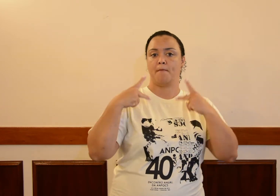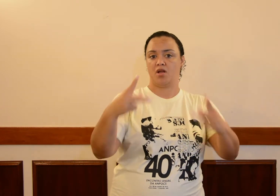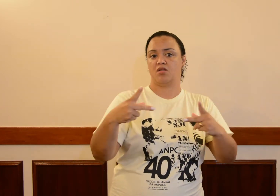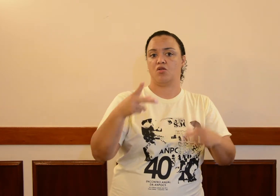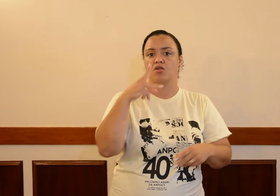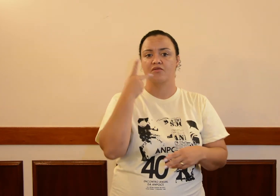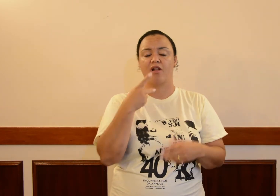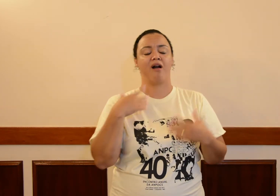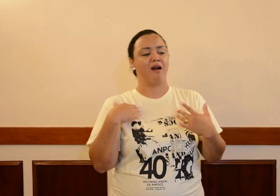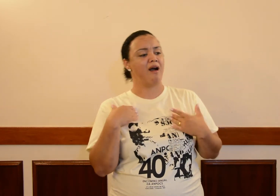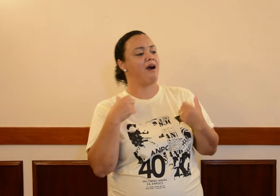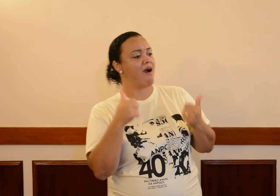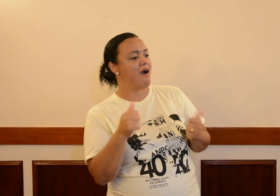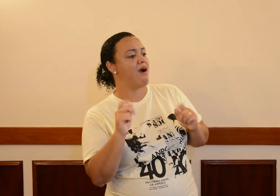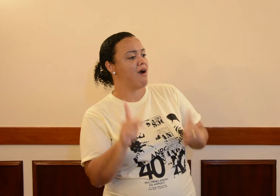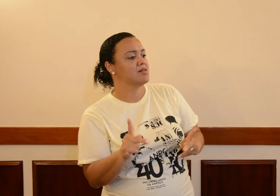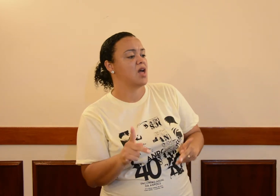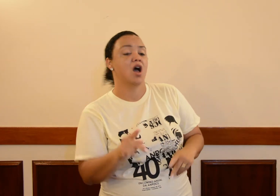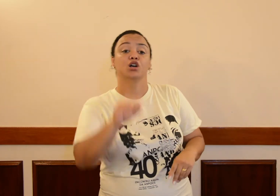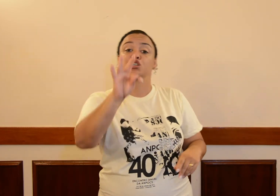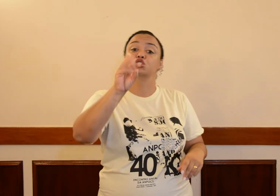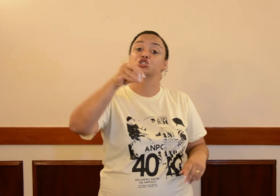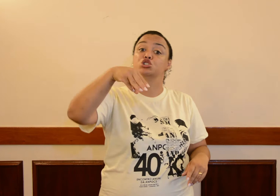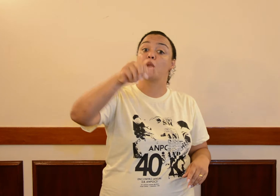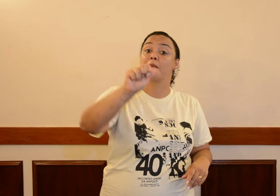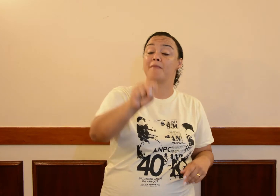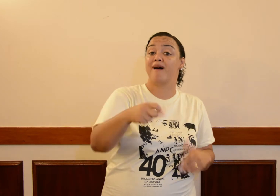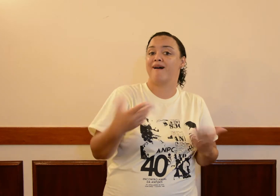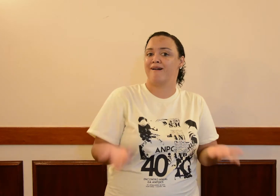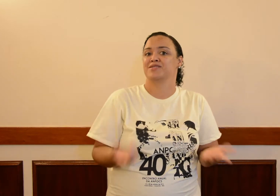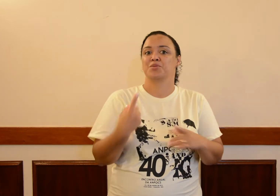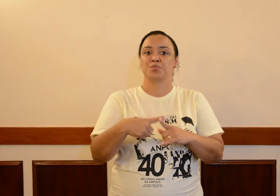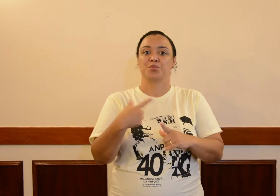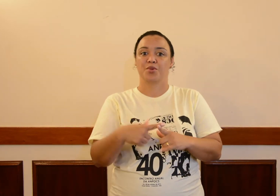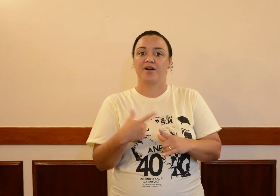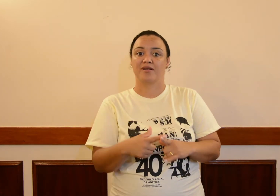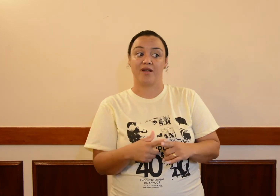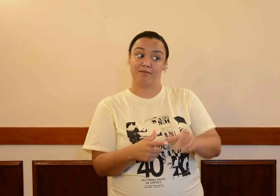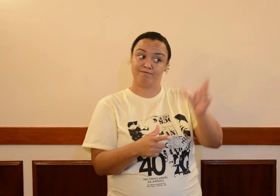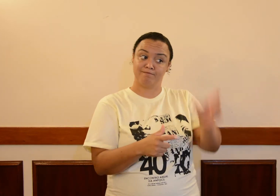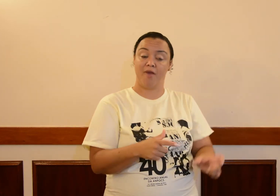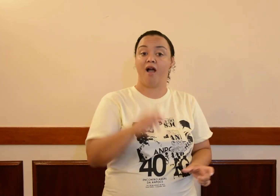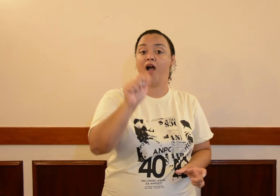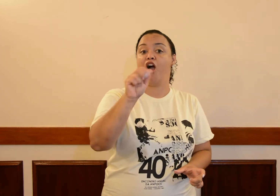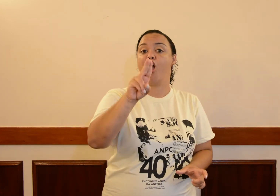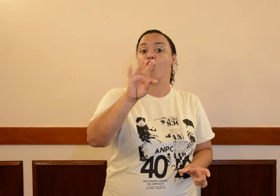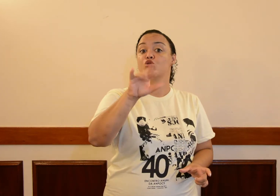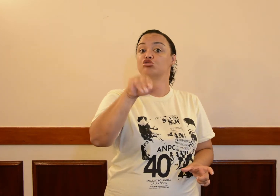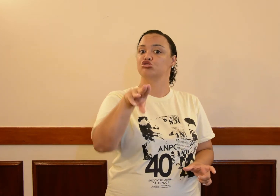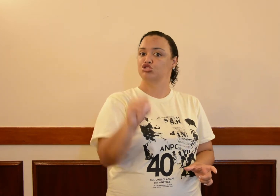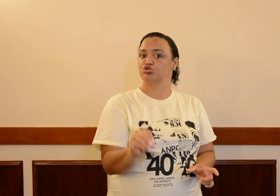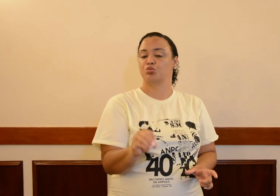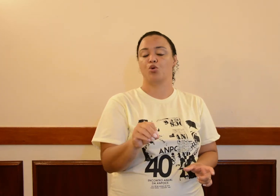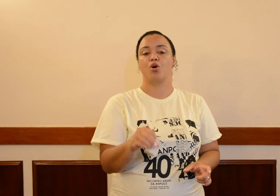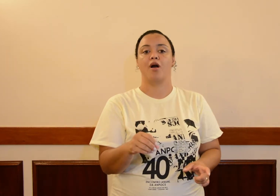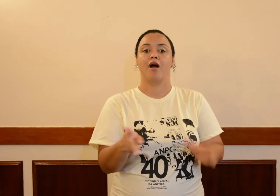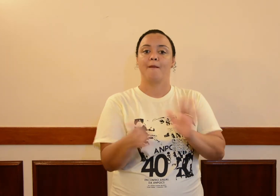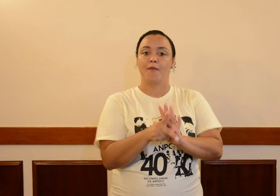tu conheceste o Tomás. São os interesses específicos. Ele tem autismo. E prosseguiu: o autismo é um